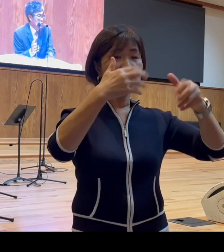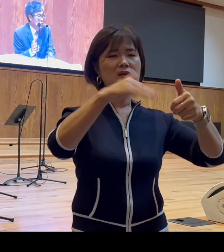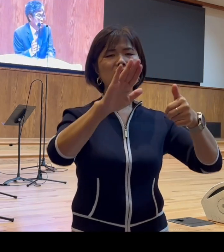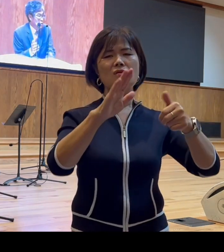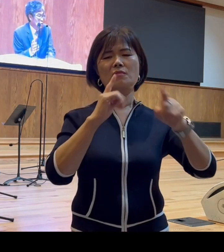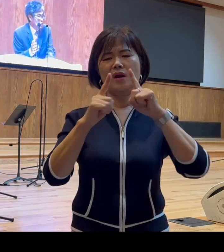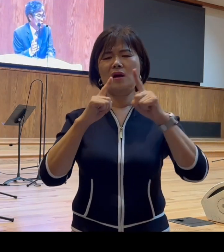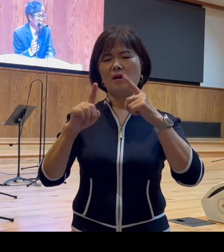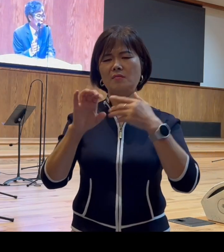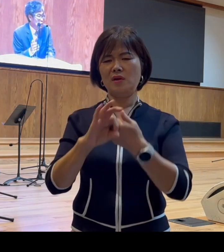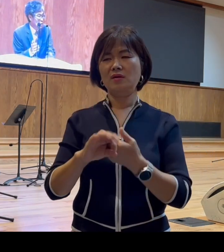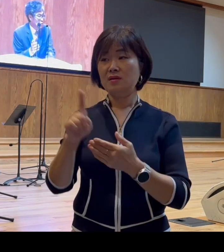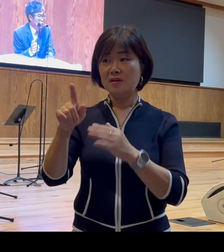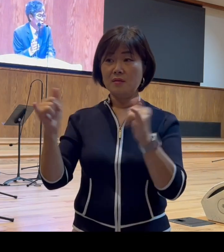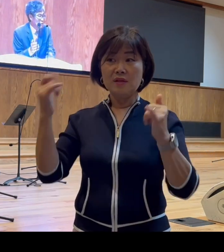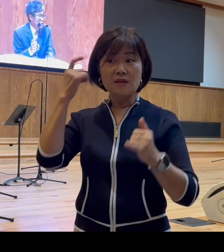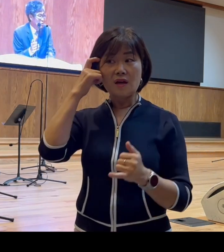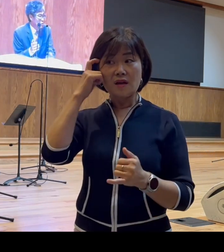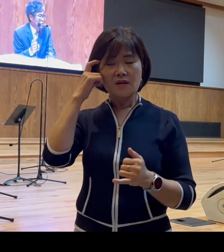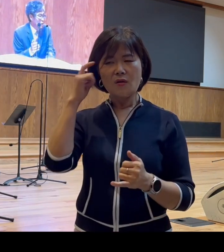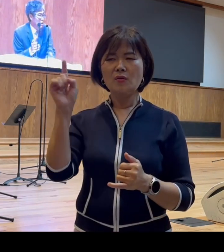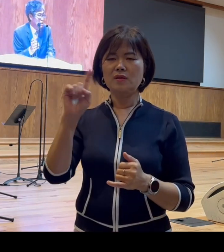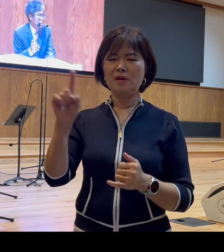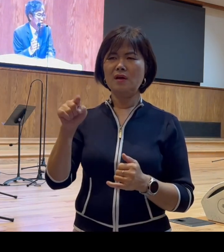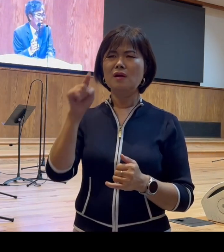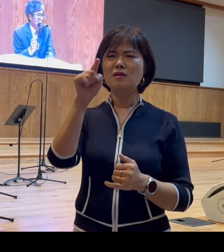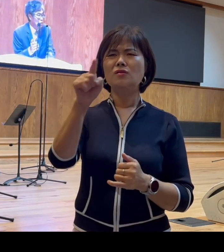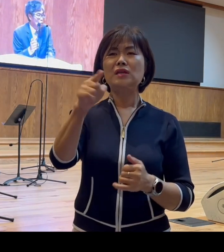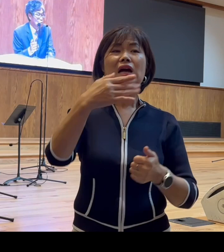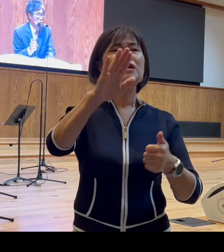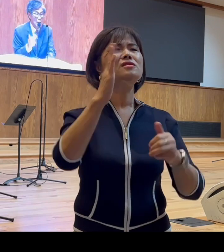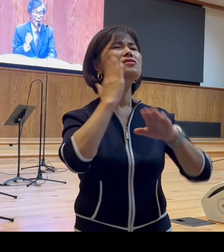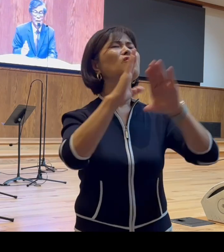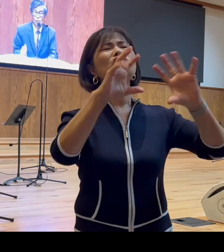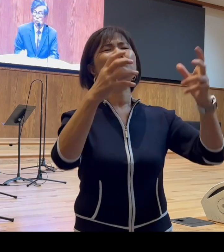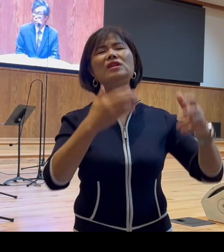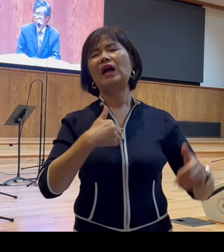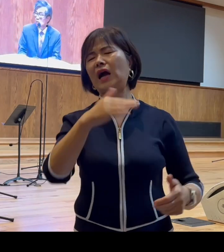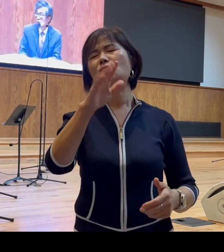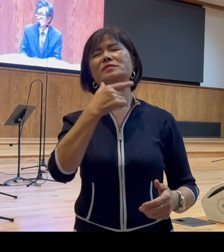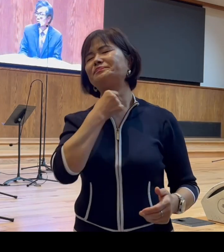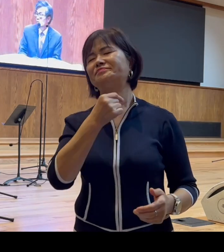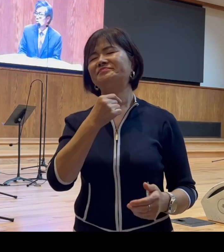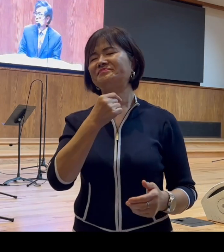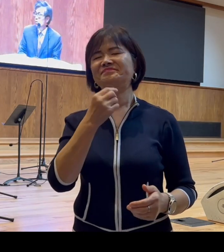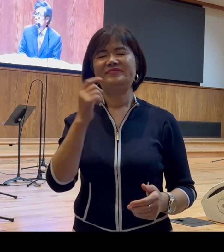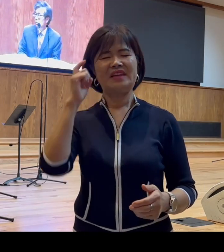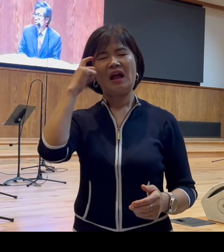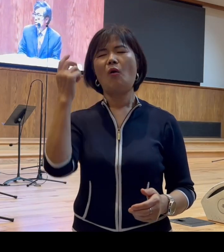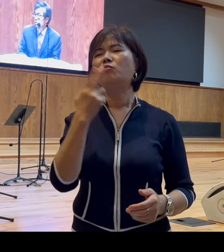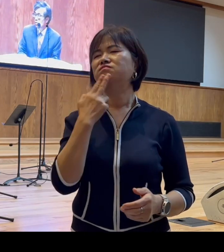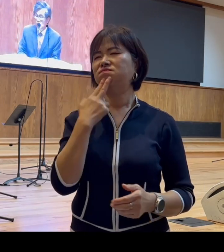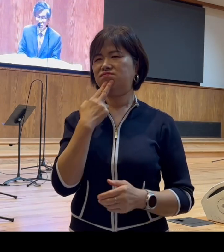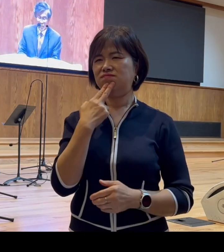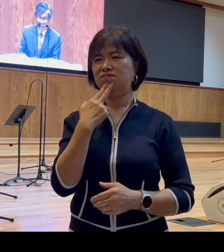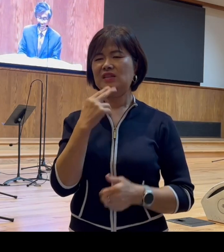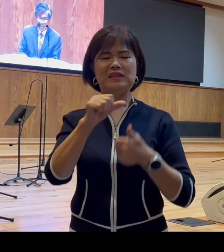하면 그분들 생각이 뭔 줄 아세요? 당신들이 가는 천국에는 안 가고 싶습니다요.